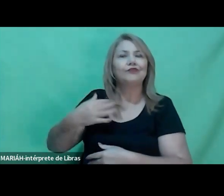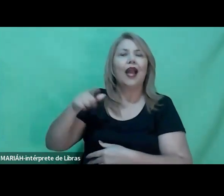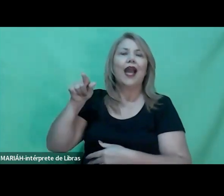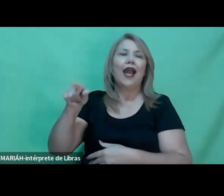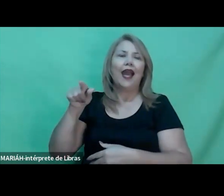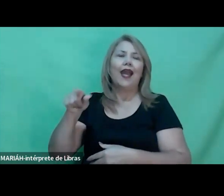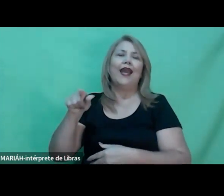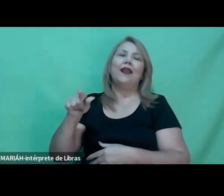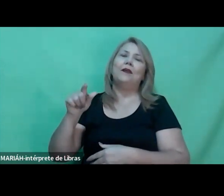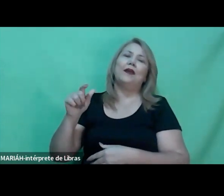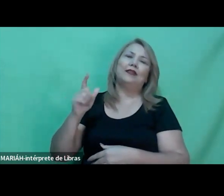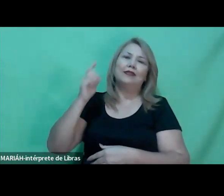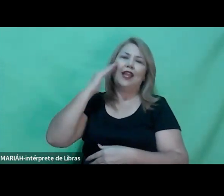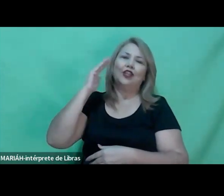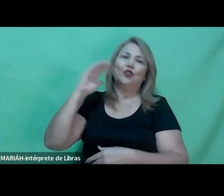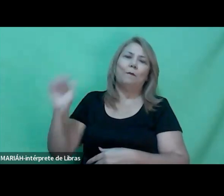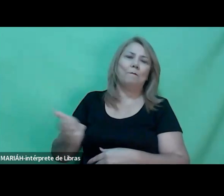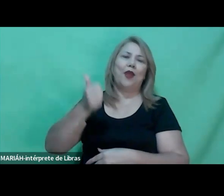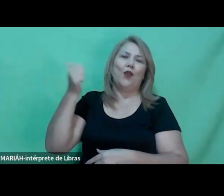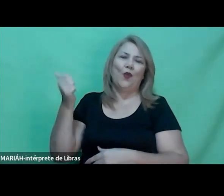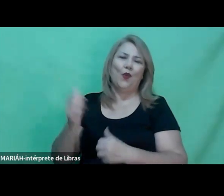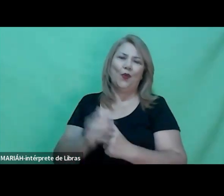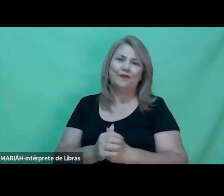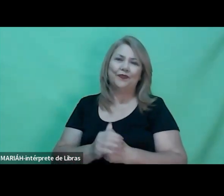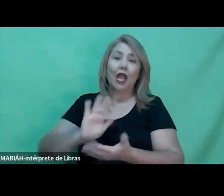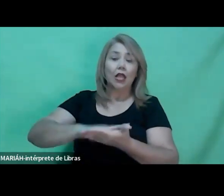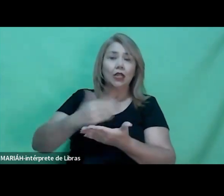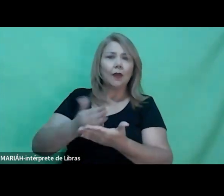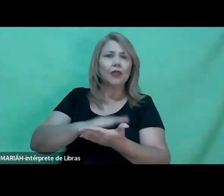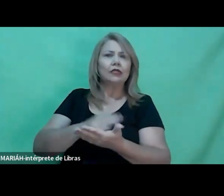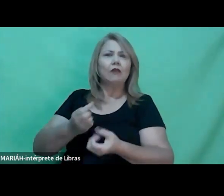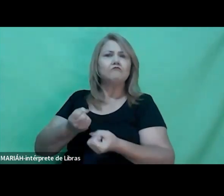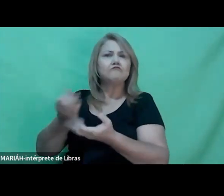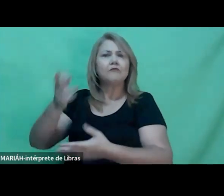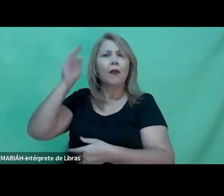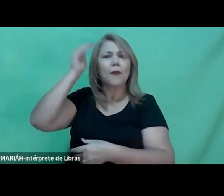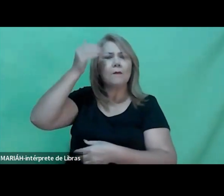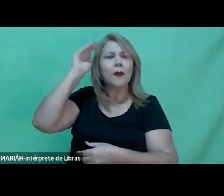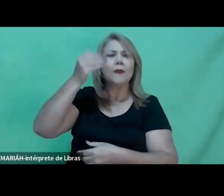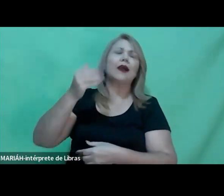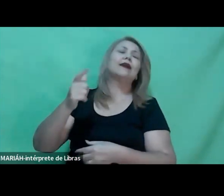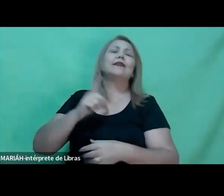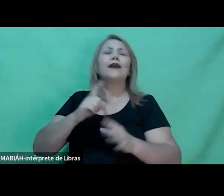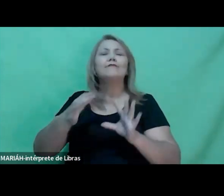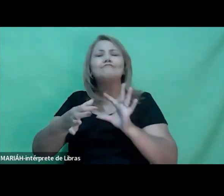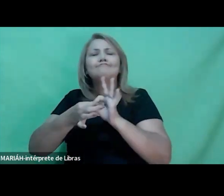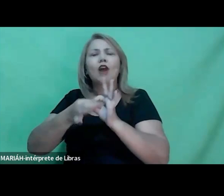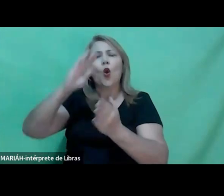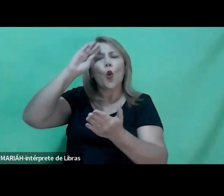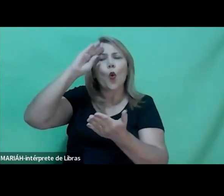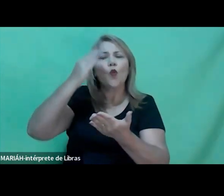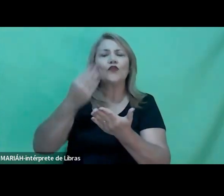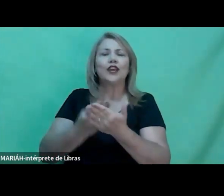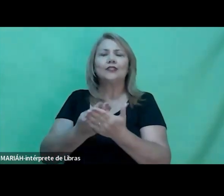mejor entre el guía intérprete y la persona sordociega debe haber como un vínculo de fianza que